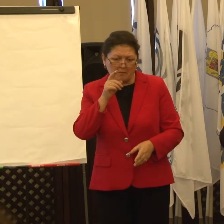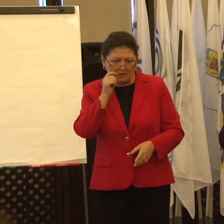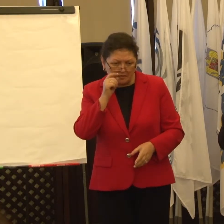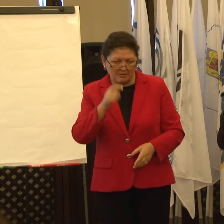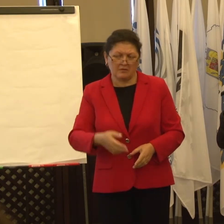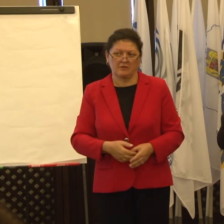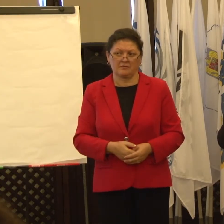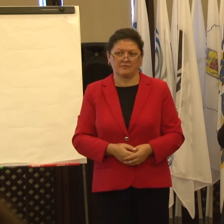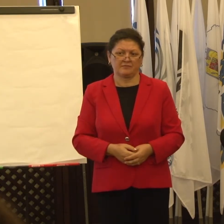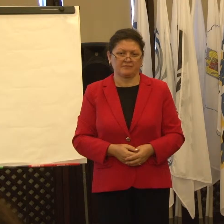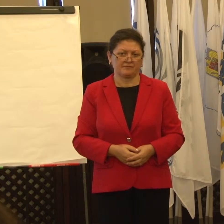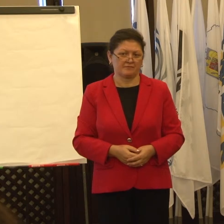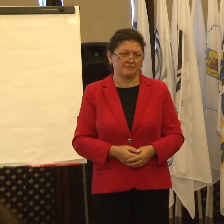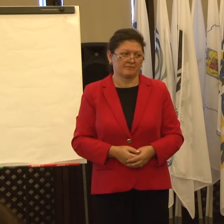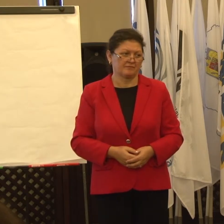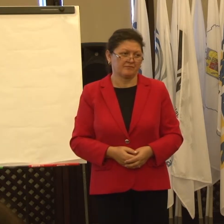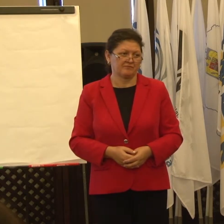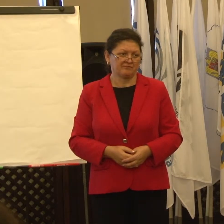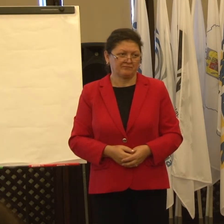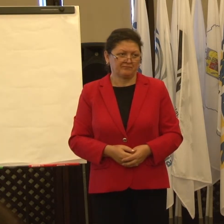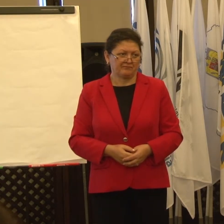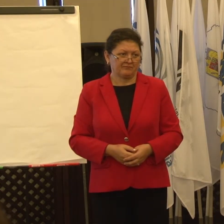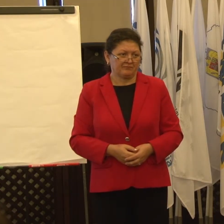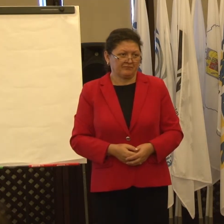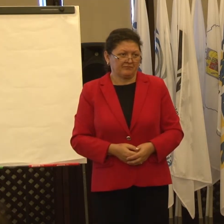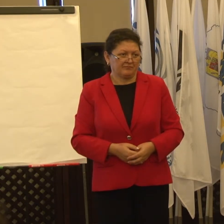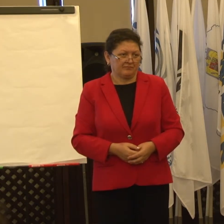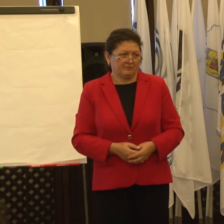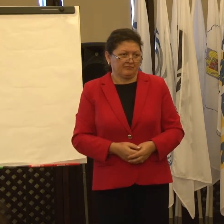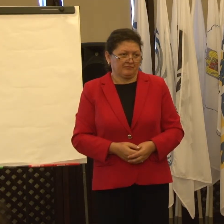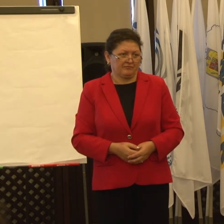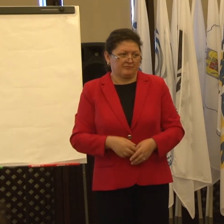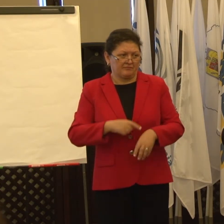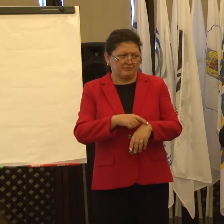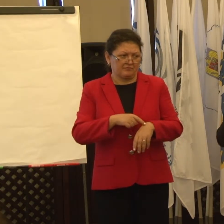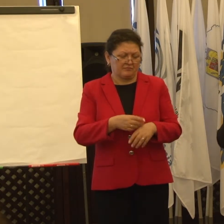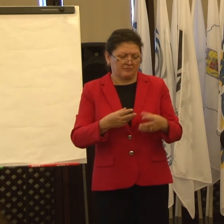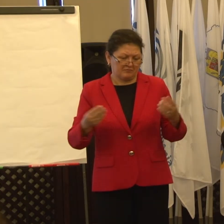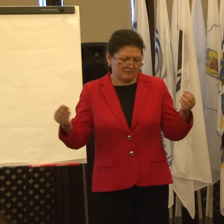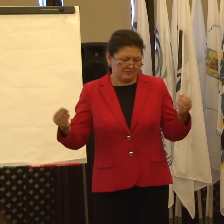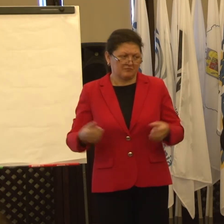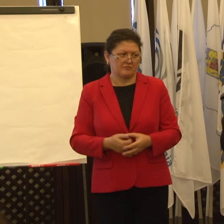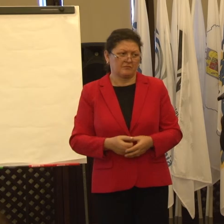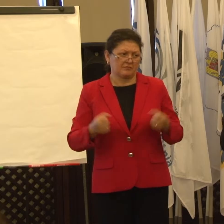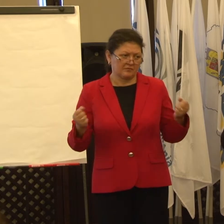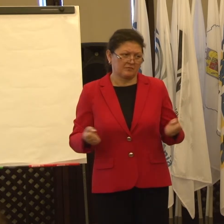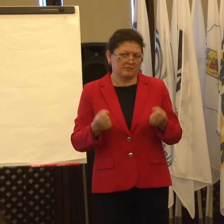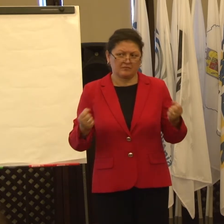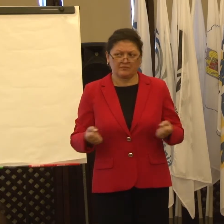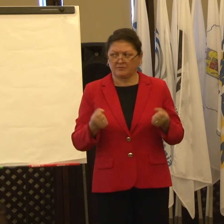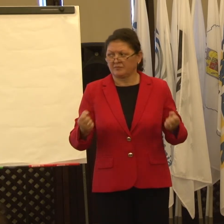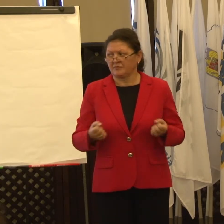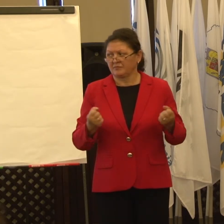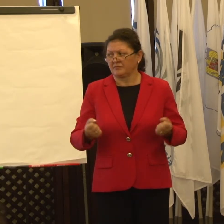ani de terapie, de 4 ore pe zi, a făcut nu știu câte ore de terapie, da? Iar persoana respectivă nu